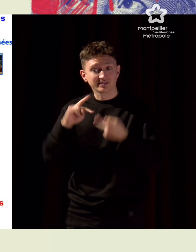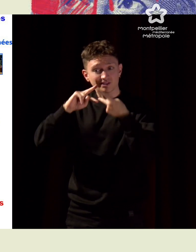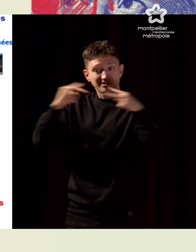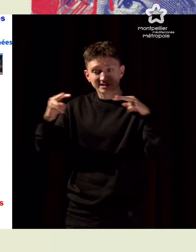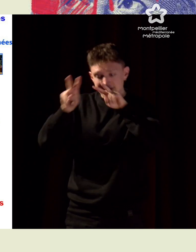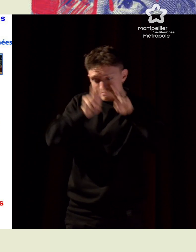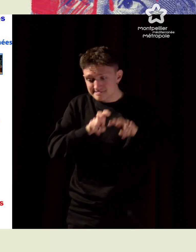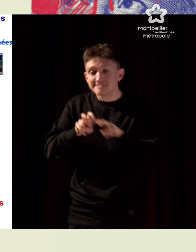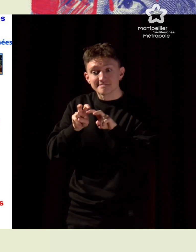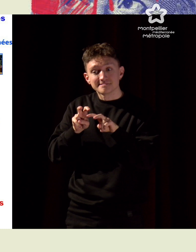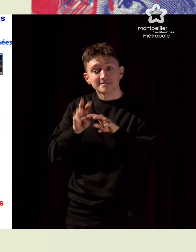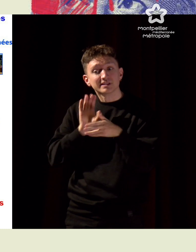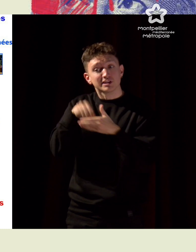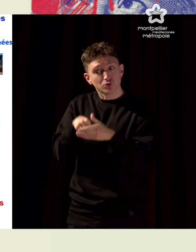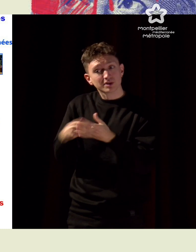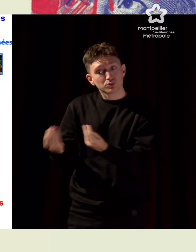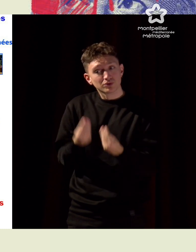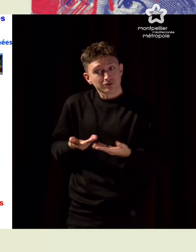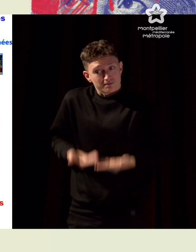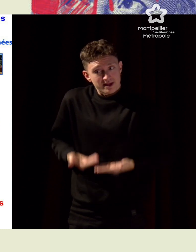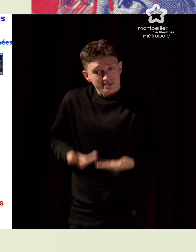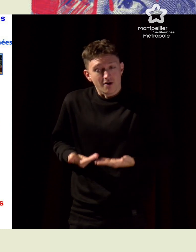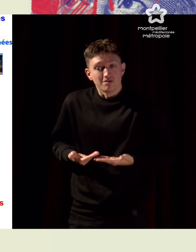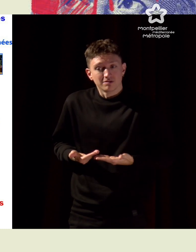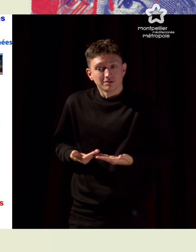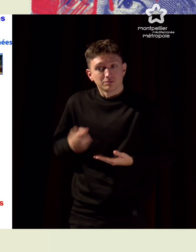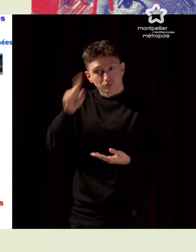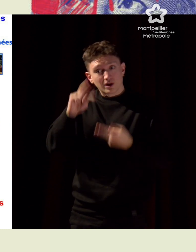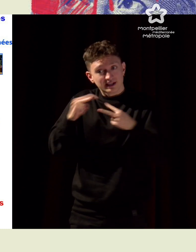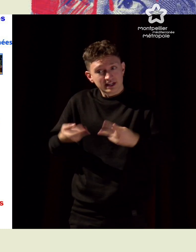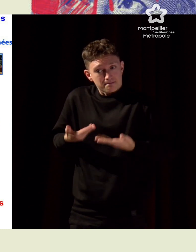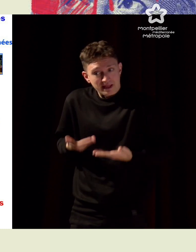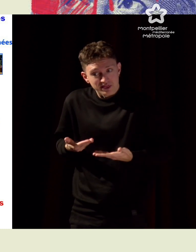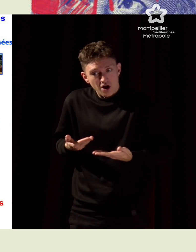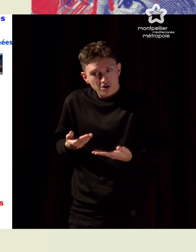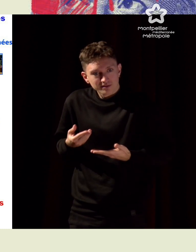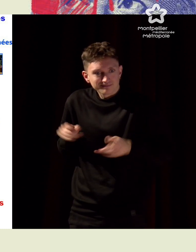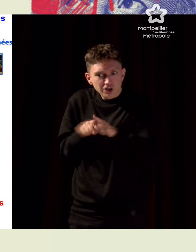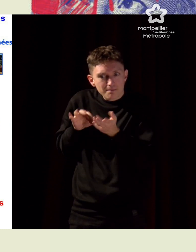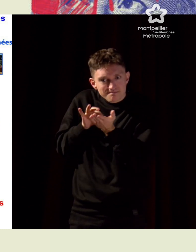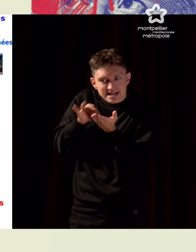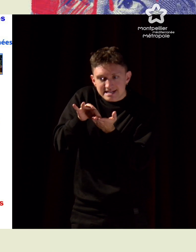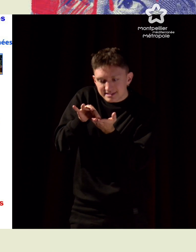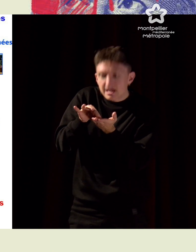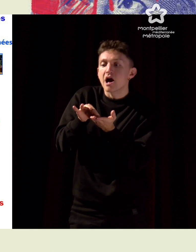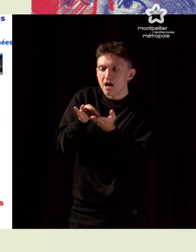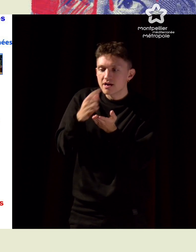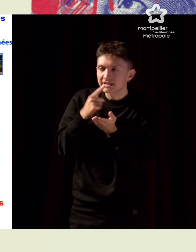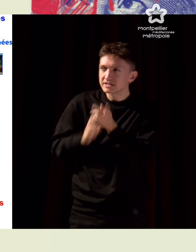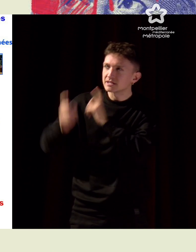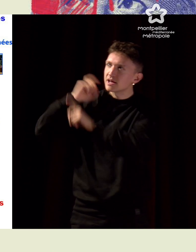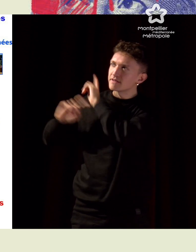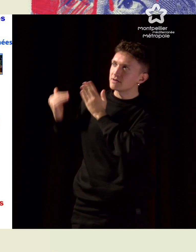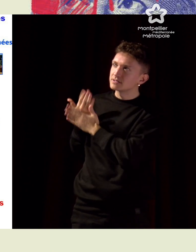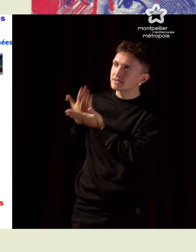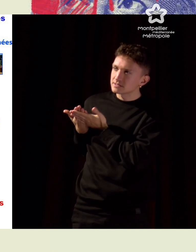populations actuelles pour réfléchir aussi à ce qui a pu se passer dans le passé, parce que dans le passé on voit des flux de gènes dans un sens ou dans